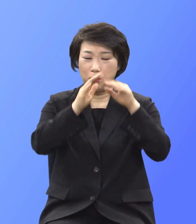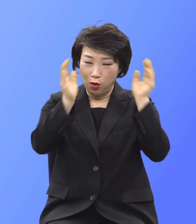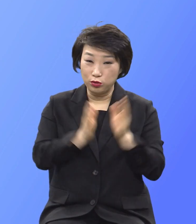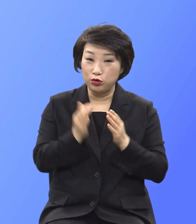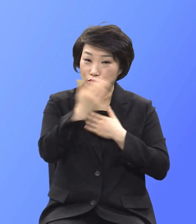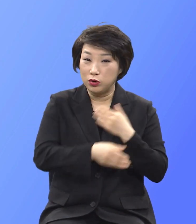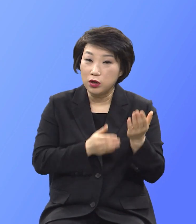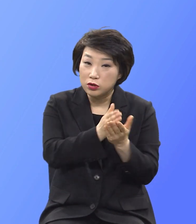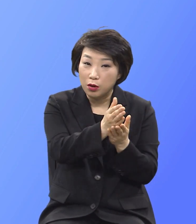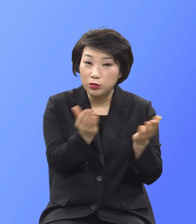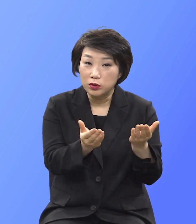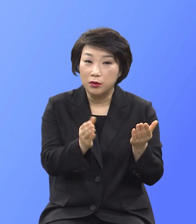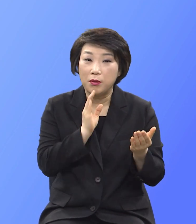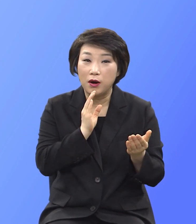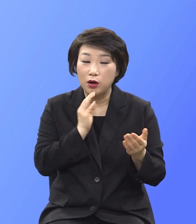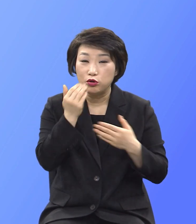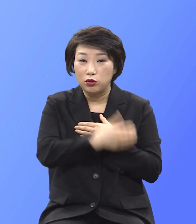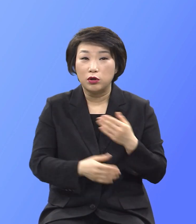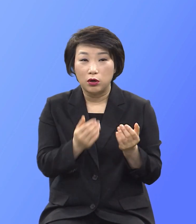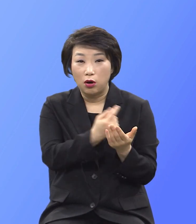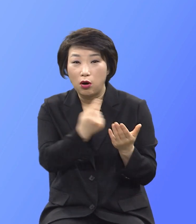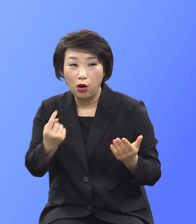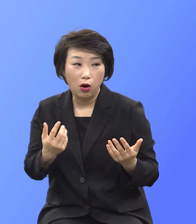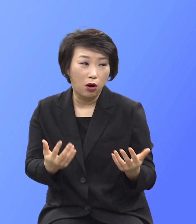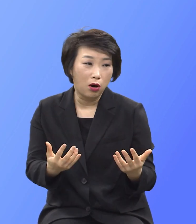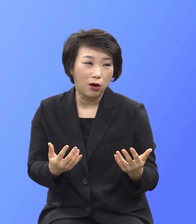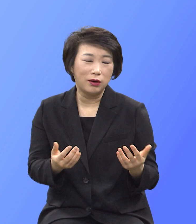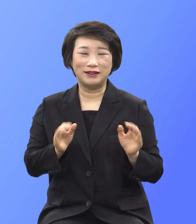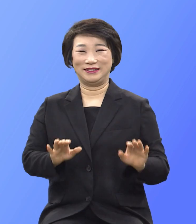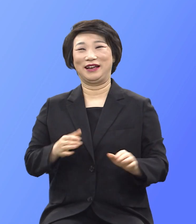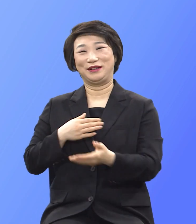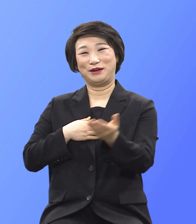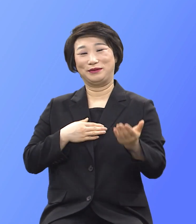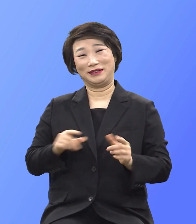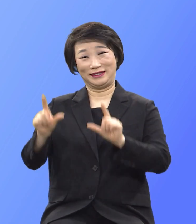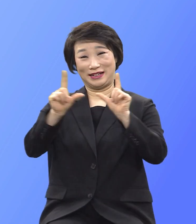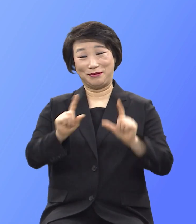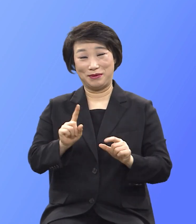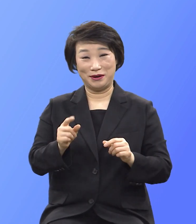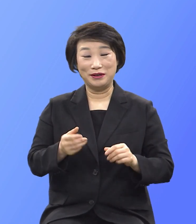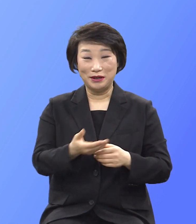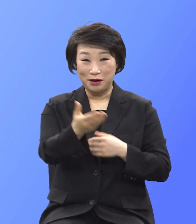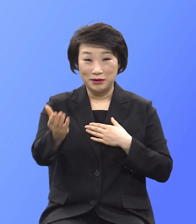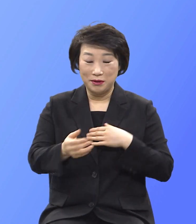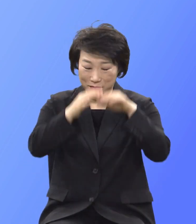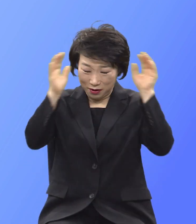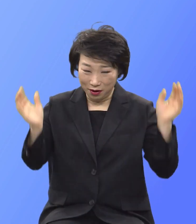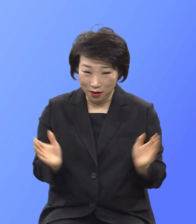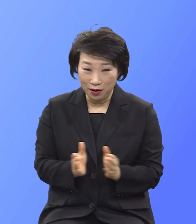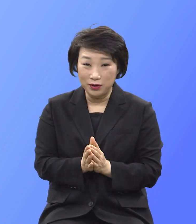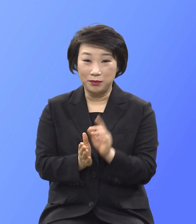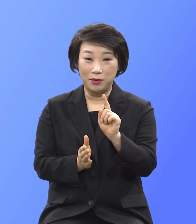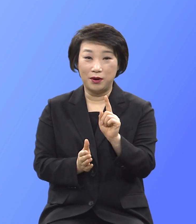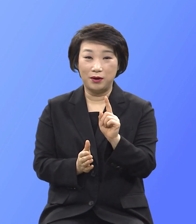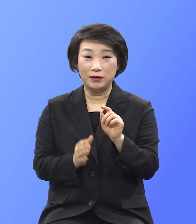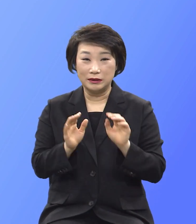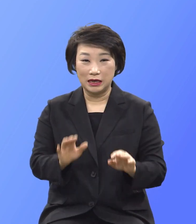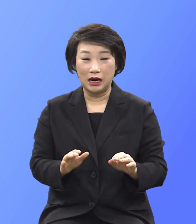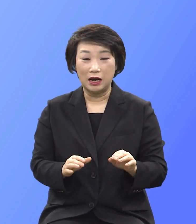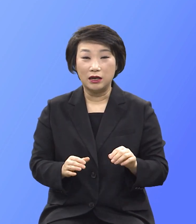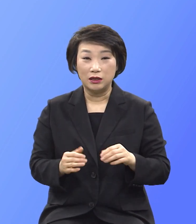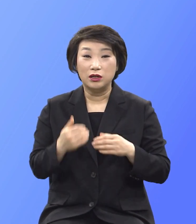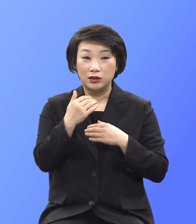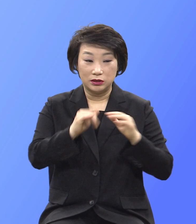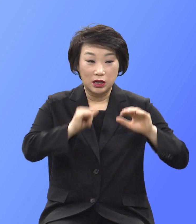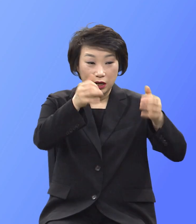육신의 것인데 어떻게 육신을 벗어날 수 있습니까? 그러나 여러분이 살고 있는 의식주 전체가 다